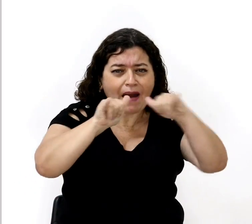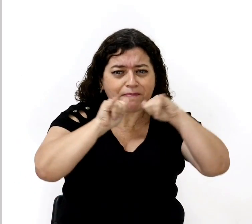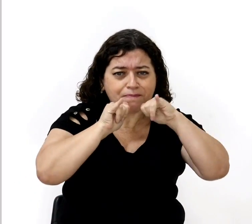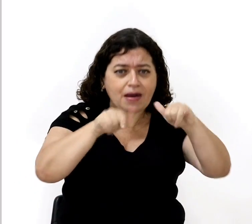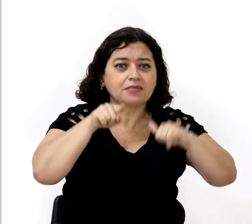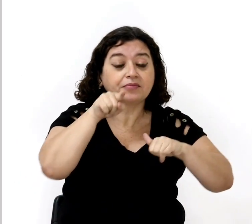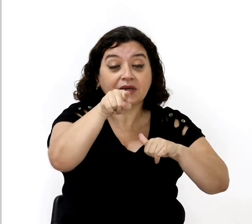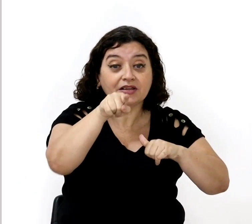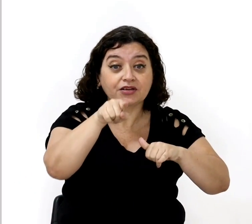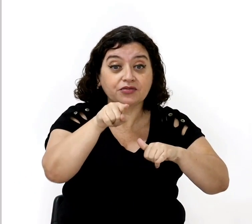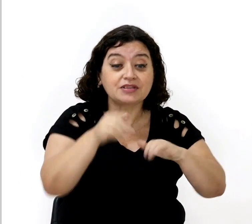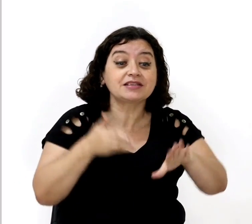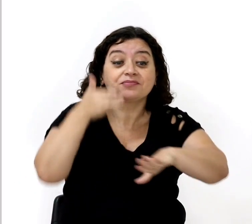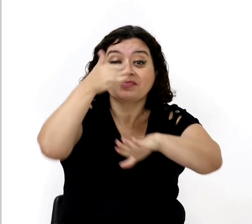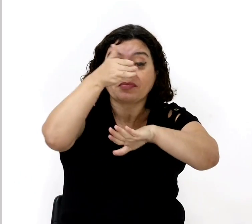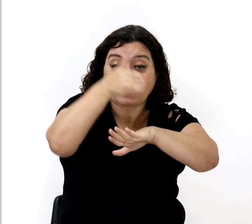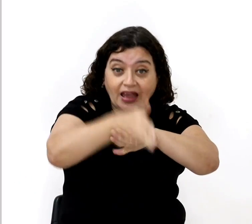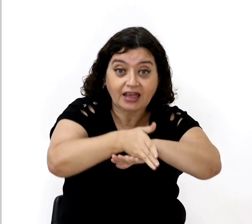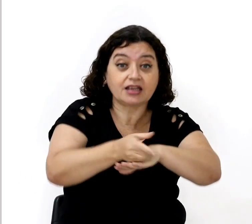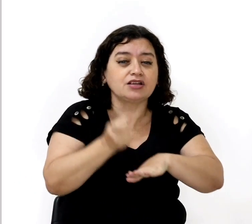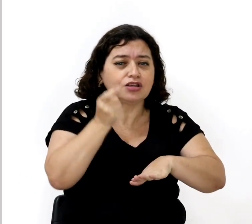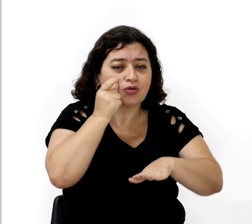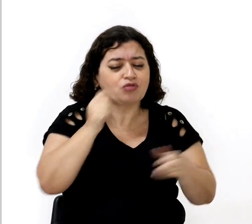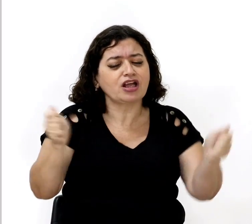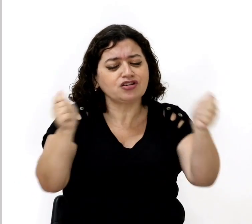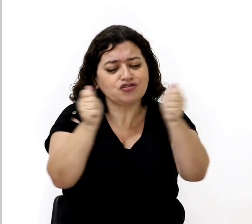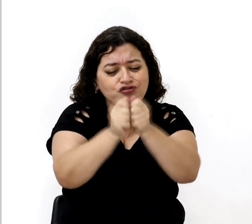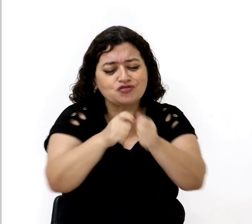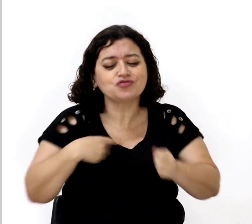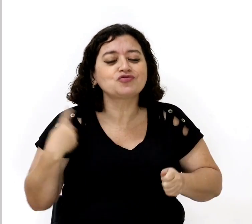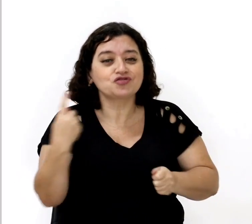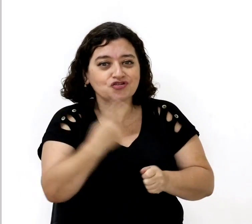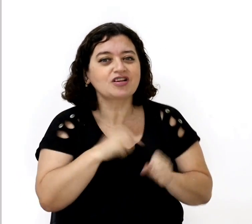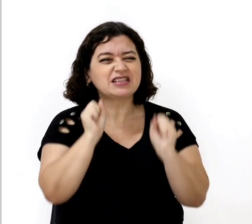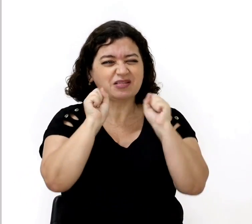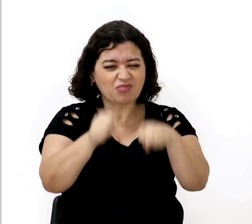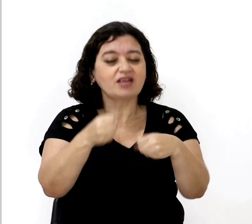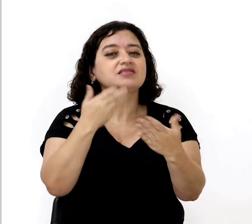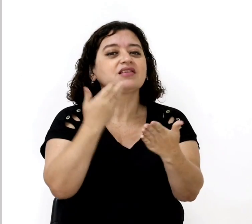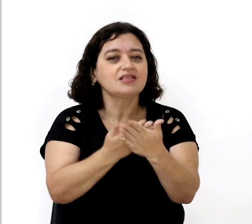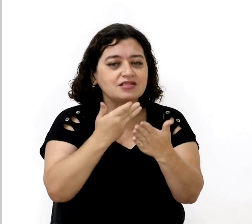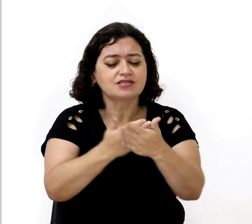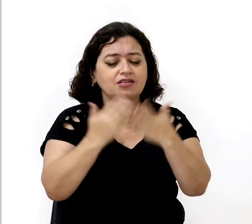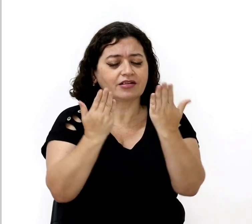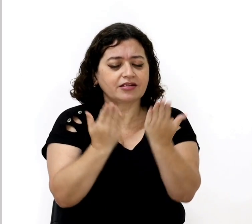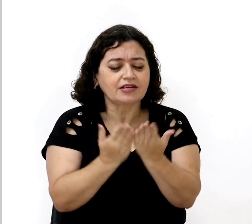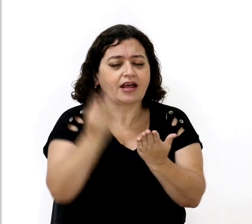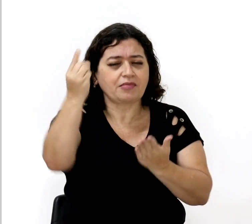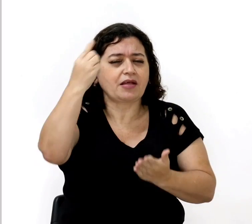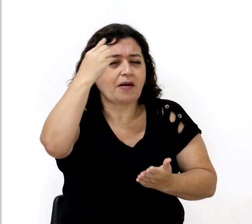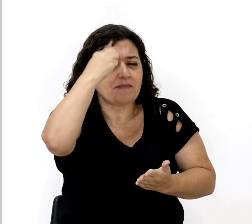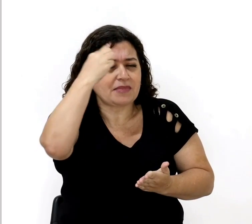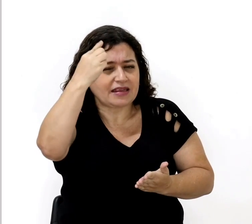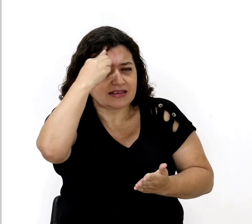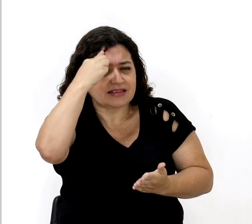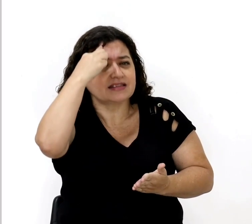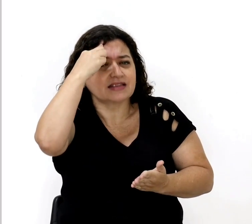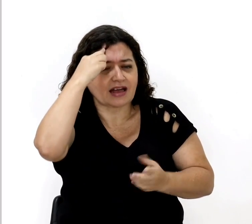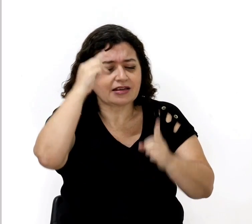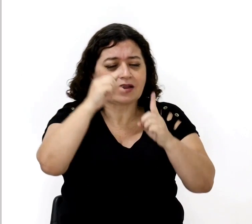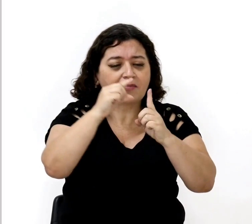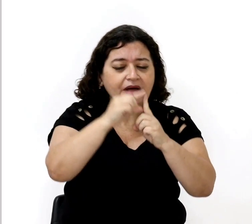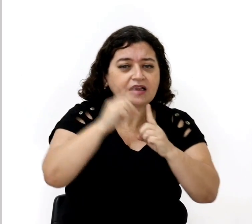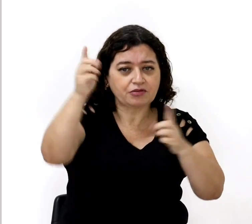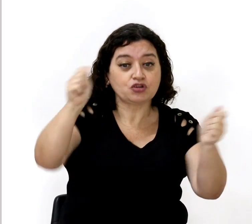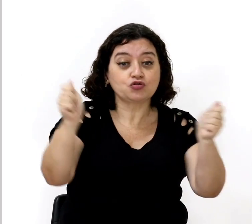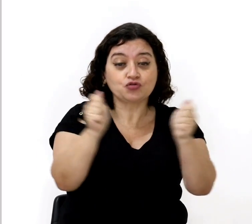uma notificação para que você entre online conosco e possa estudar a Bíblia, pensar, refletir